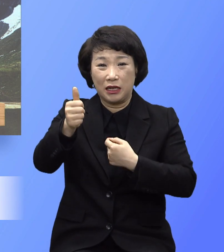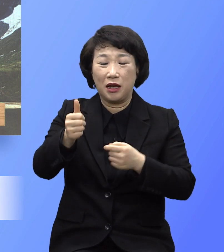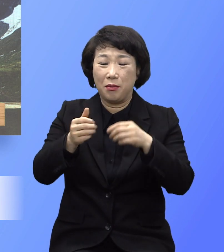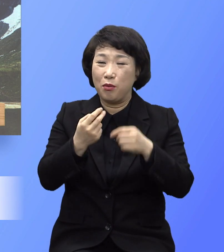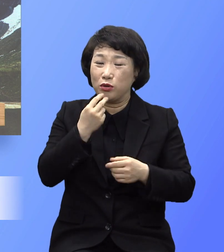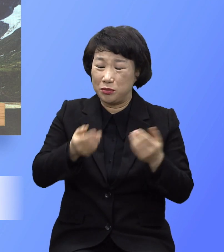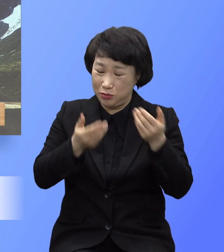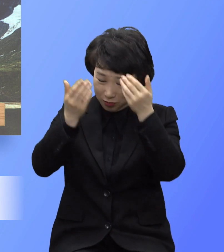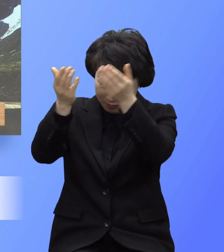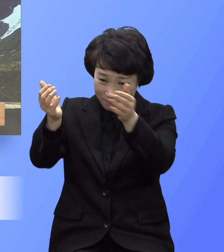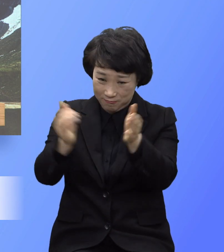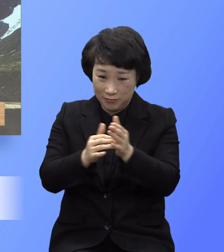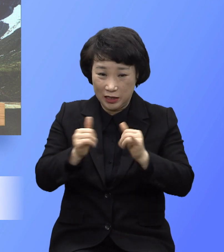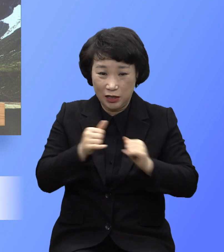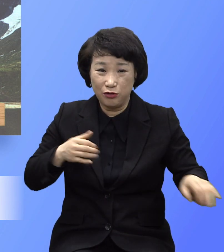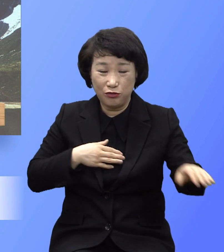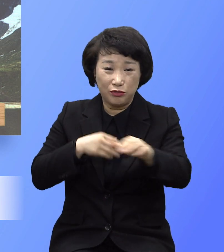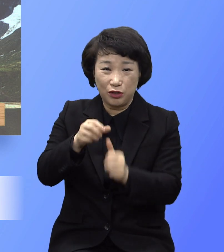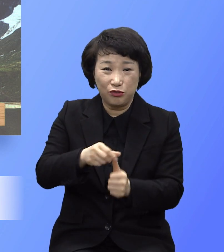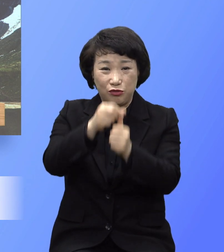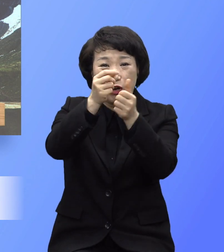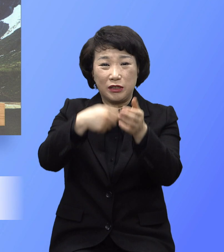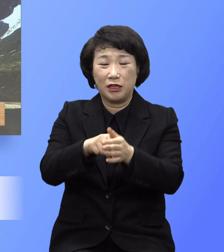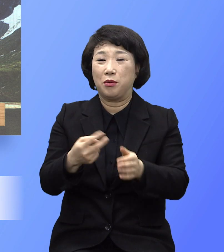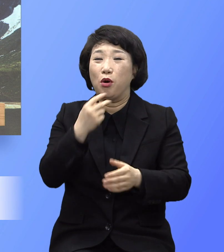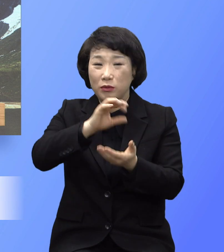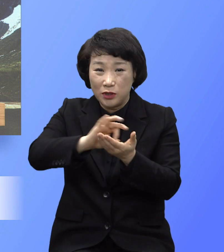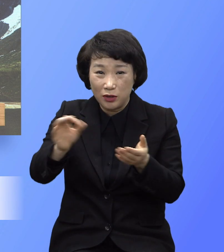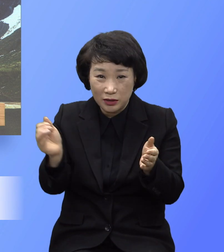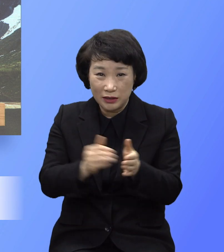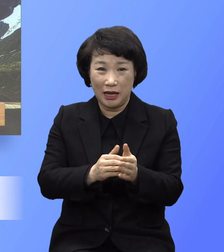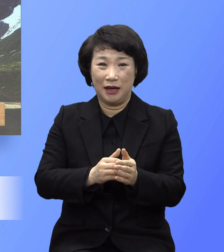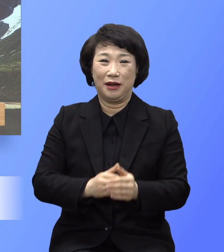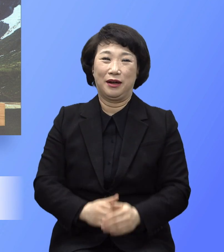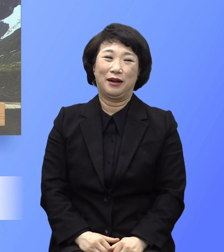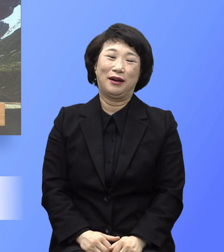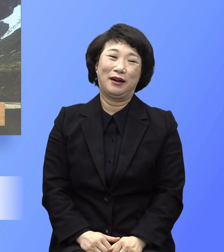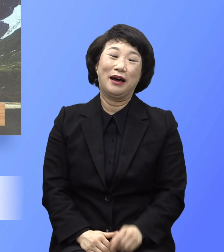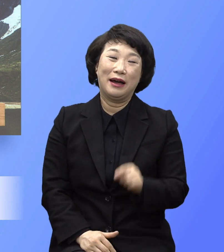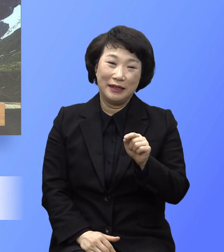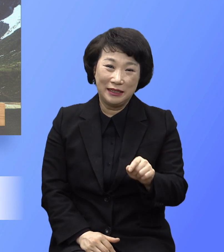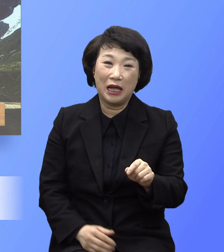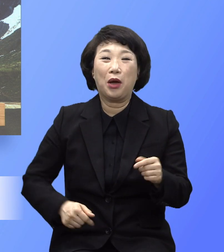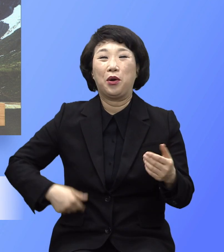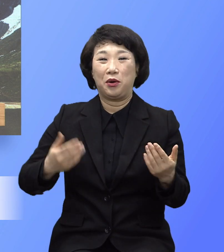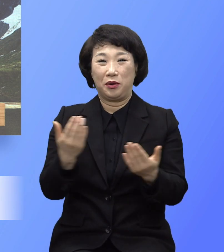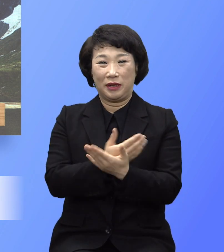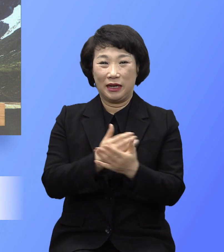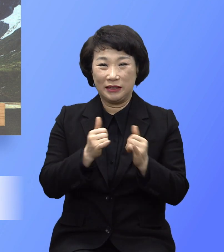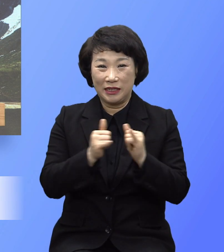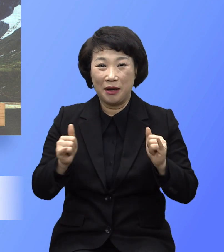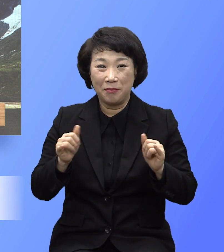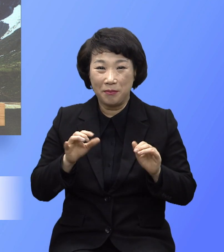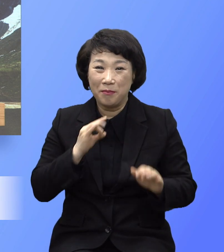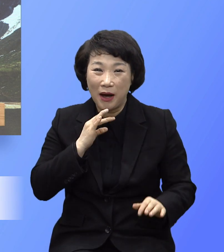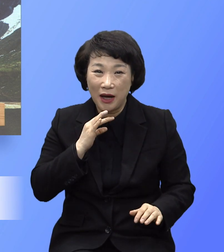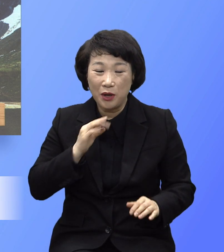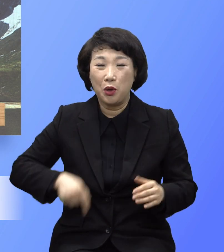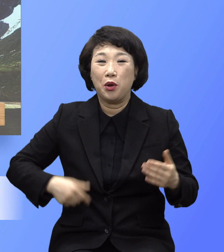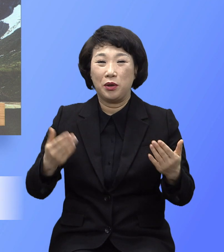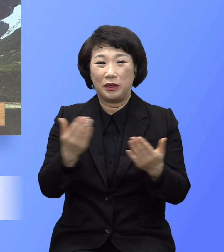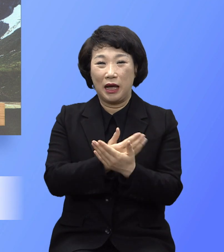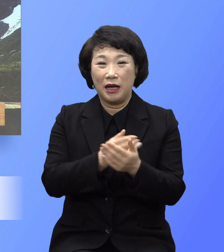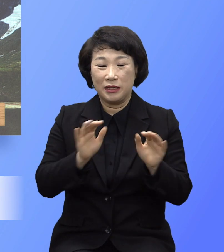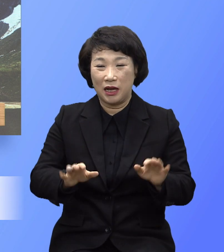목숨을 바치고 인류 구원에 자기 목숨을 바쳤다 이 말입니다. 그것이 회개하는 자가